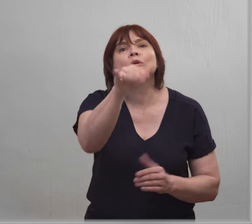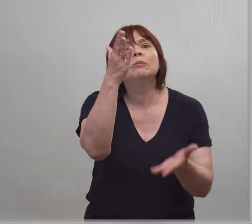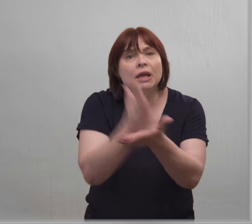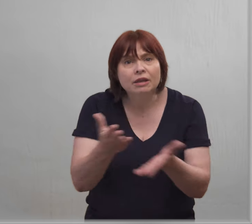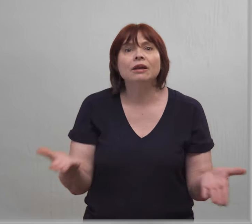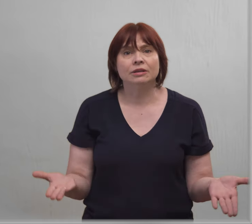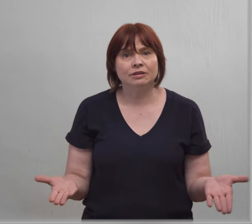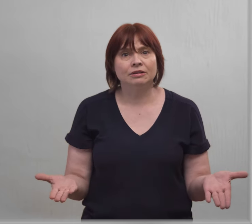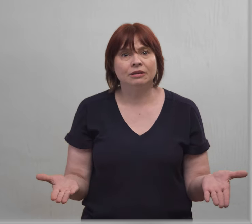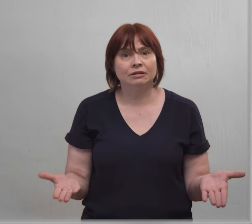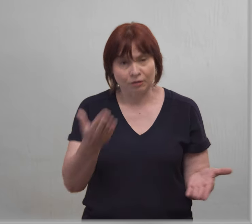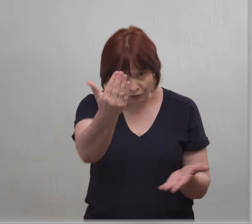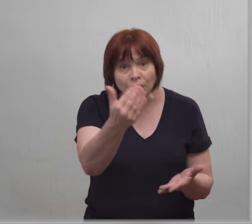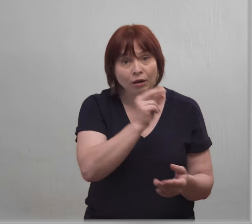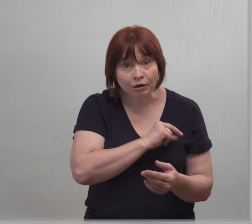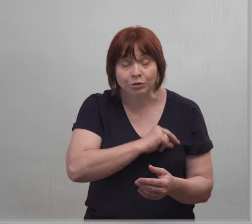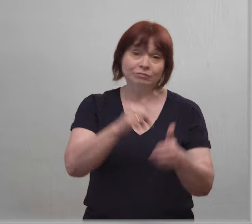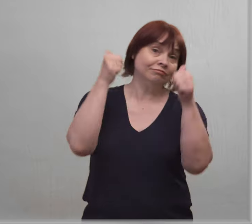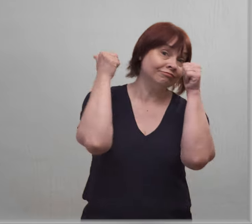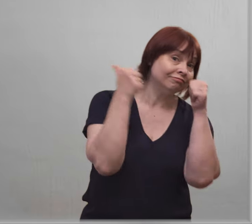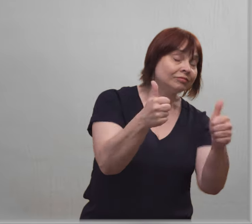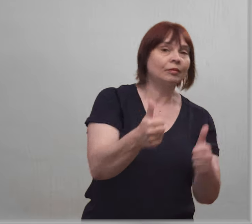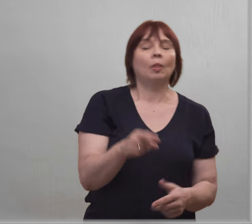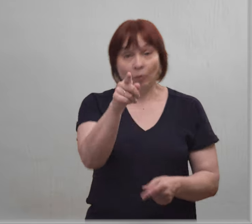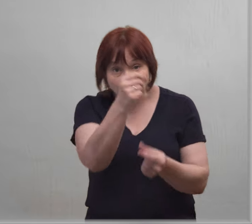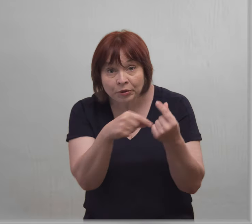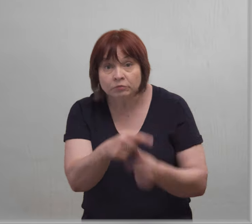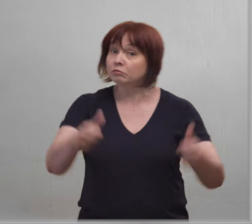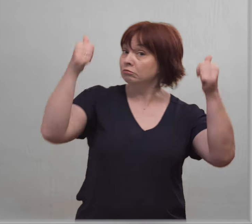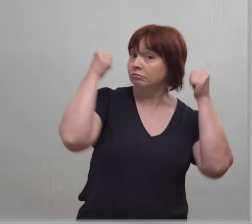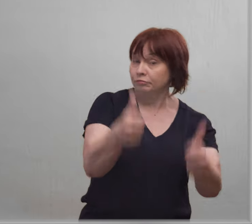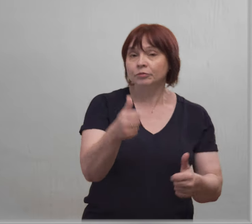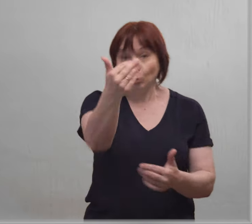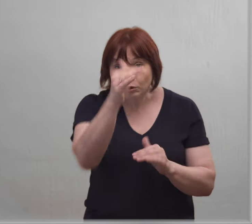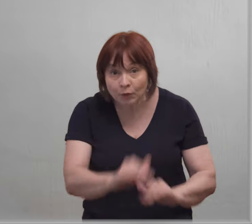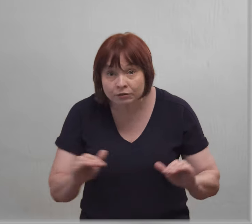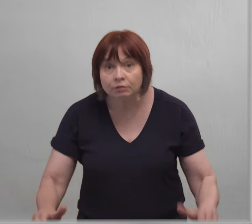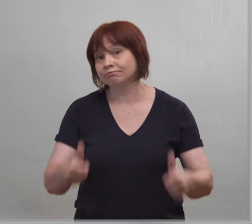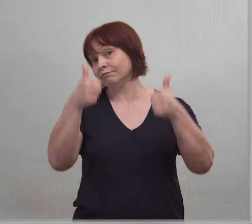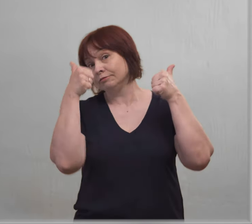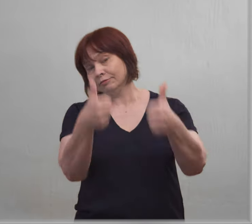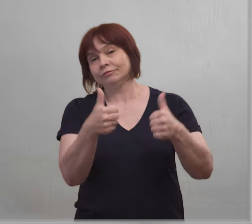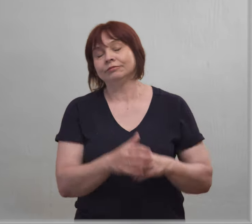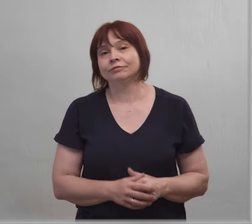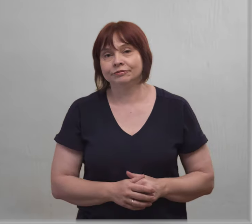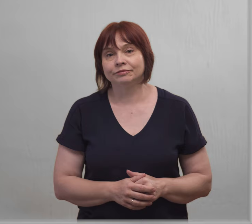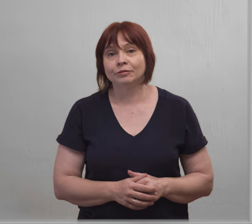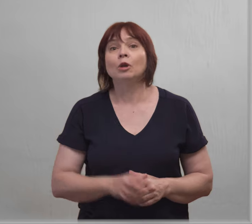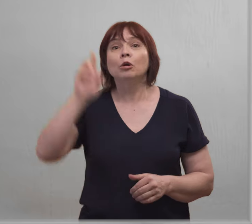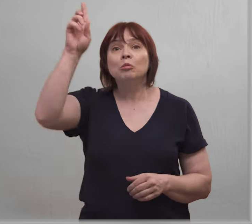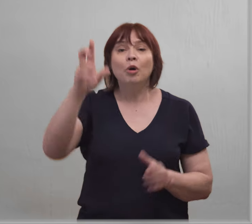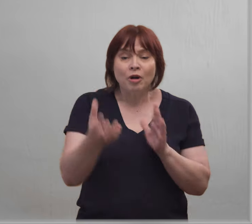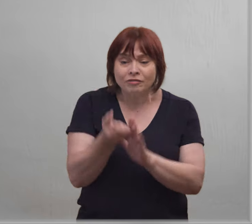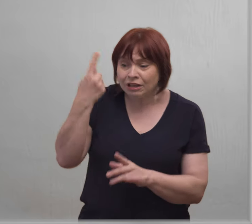руках. Наша работа, наш бизнес, наша семья, наши дети. И взял Господь Бог